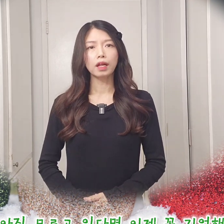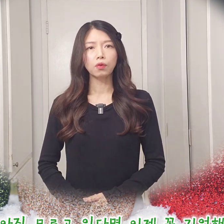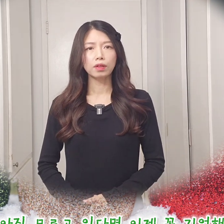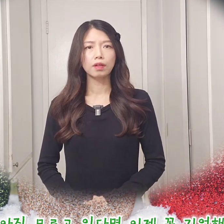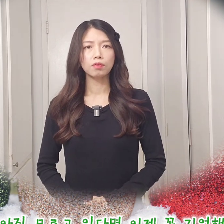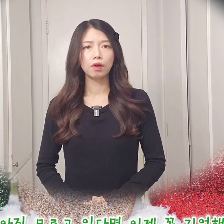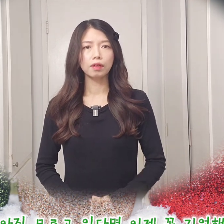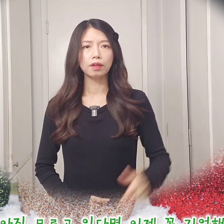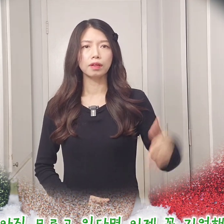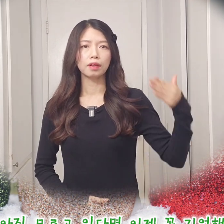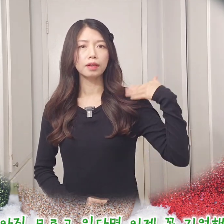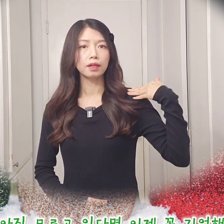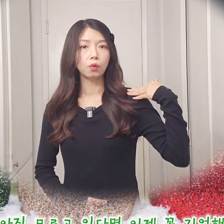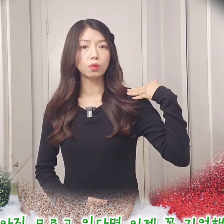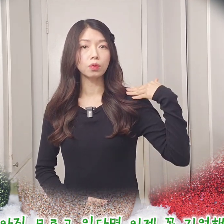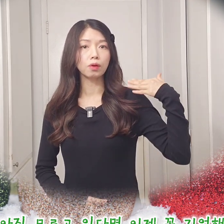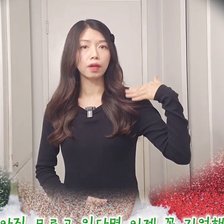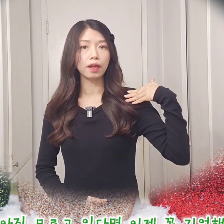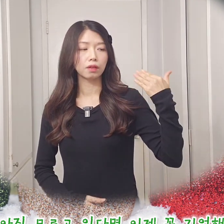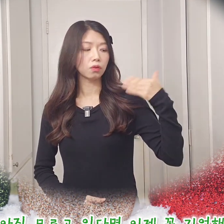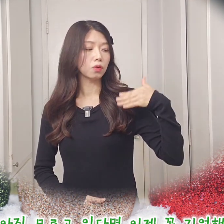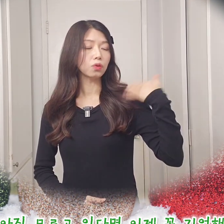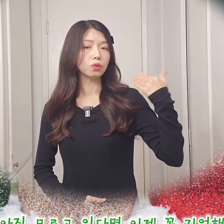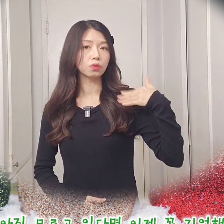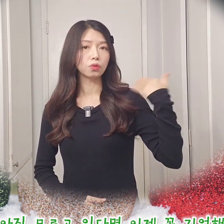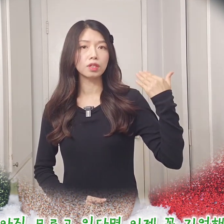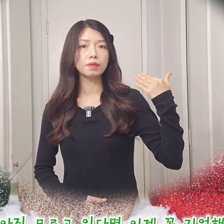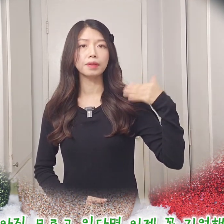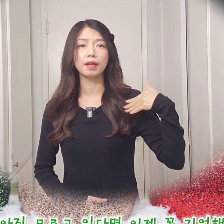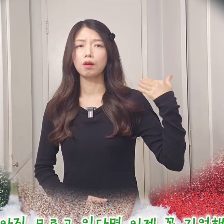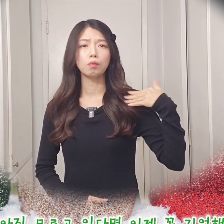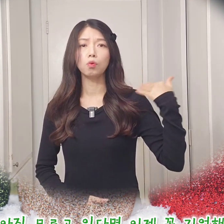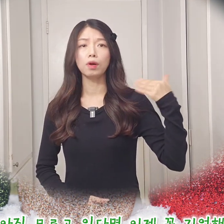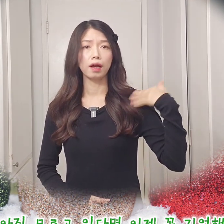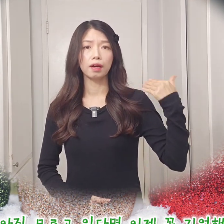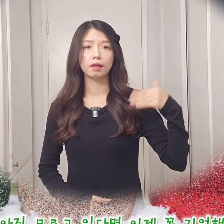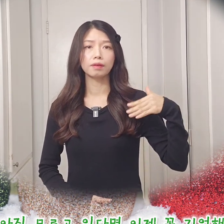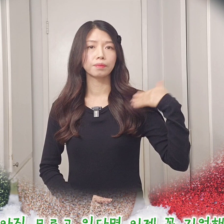모르다라고 한 뜻의 수어는 이 오른쪽 어깨에 뒤로 툭툭 치시면 돼요. 몰라.